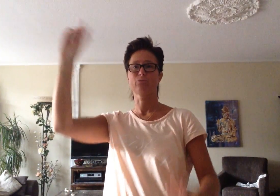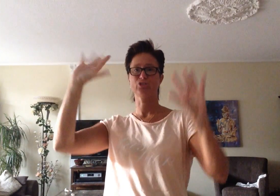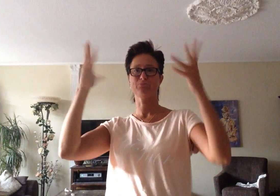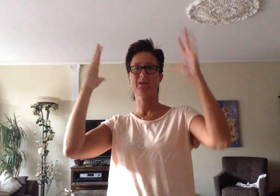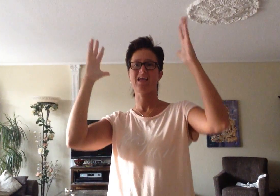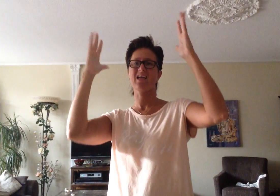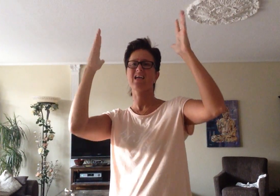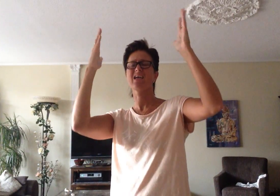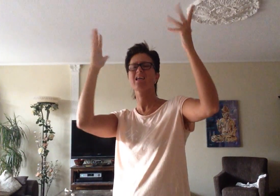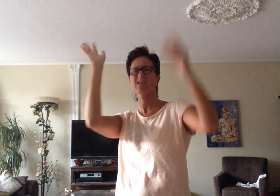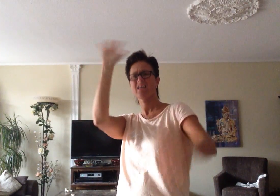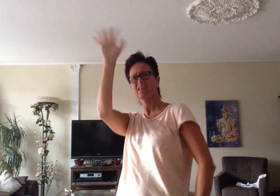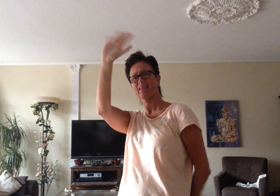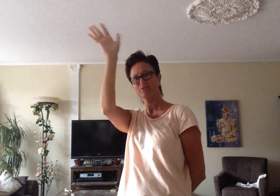uitgespeeld.